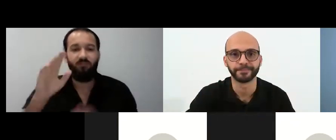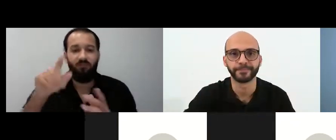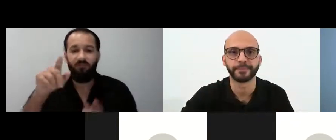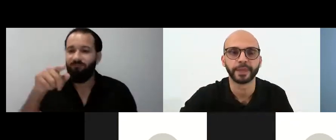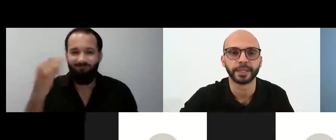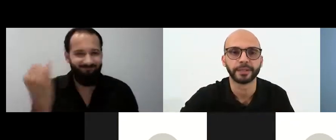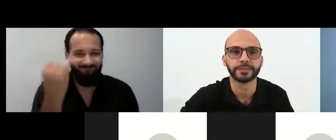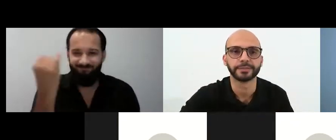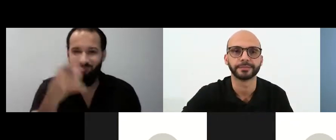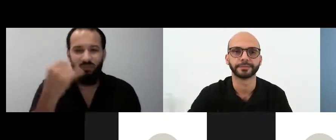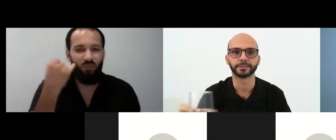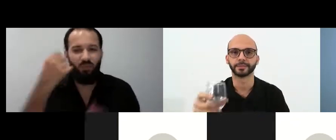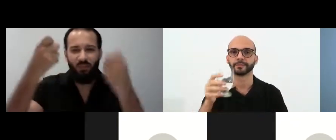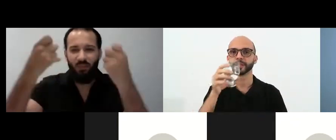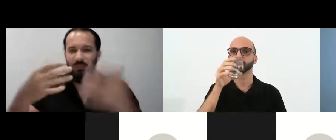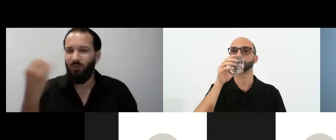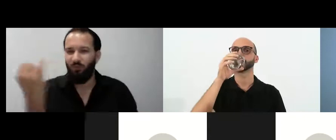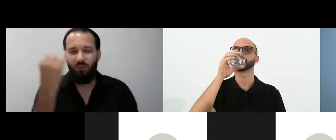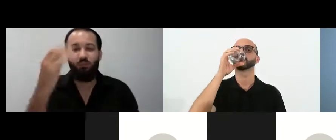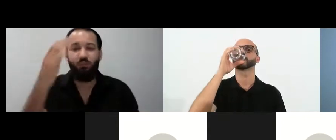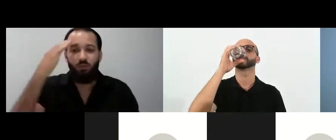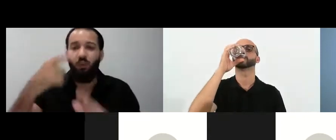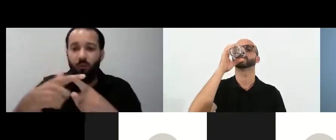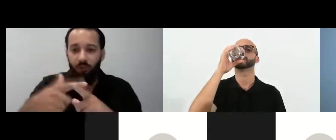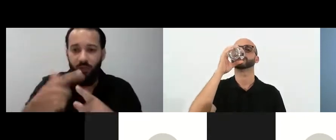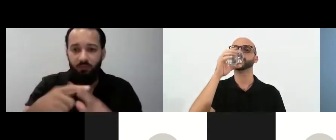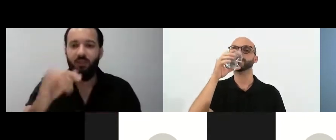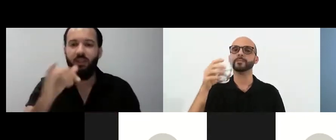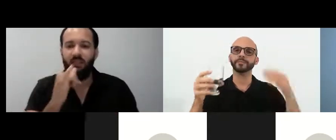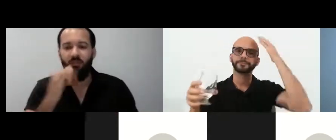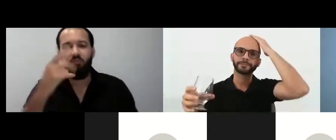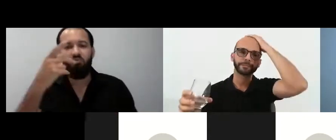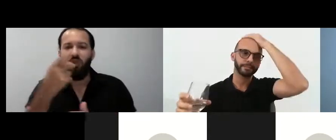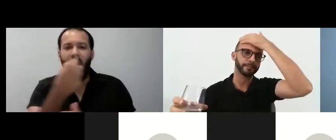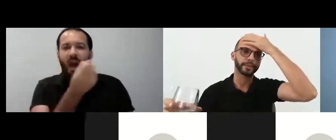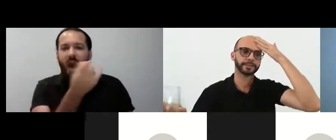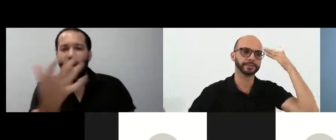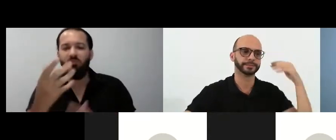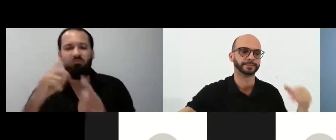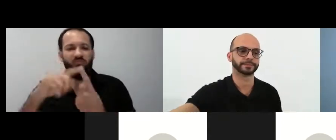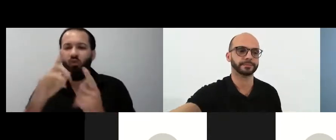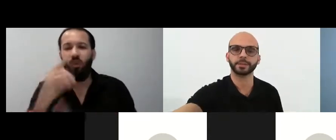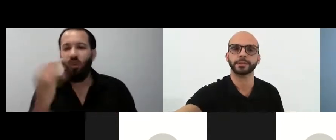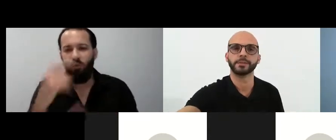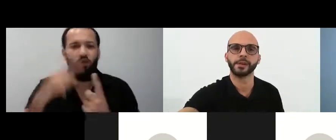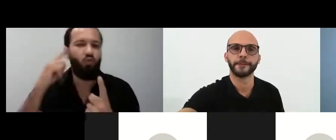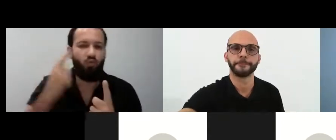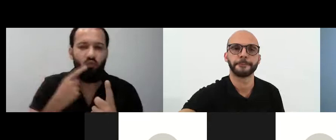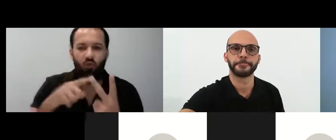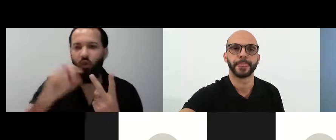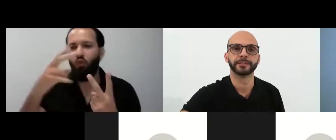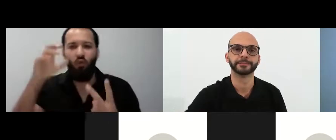isso. Precisamos pensar sobre isso. Exatamente isso, professor, como explicou.